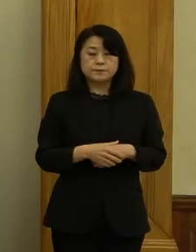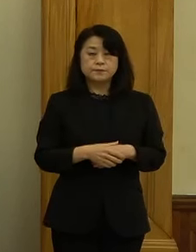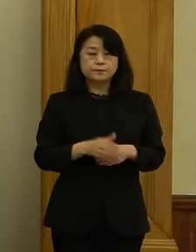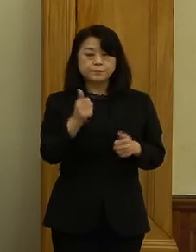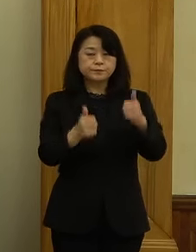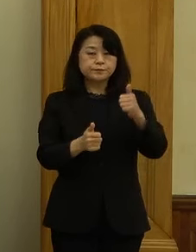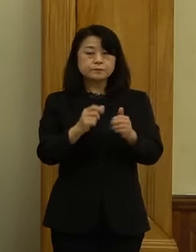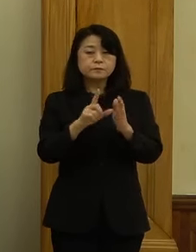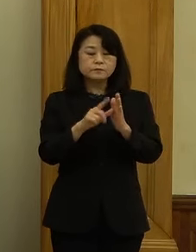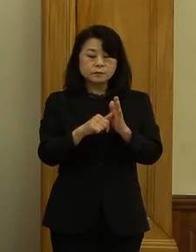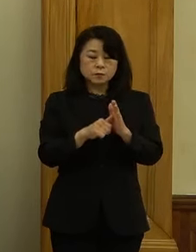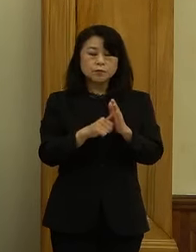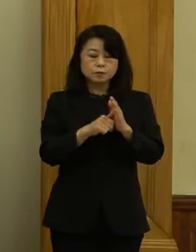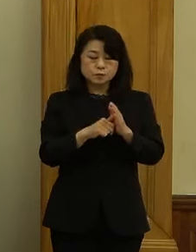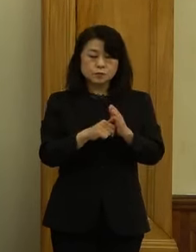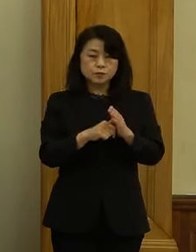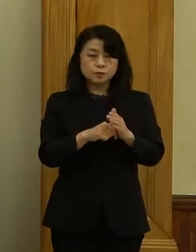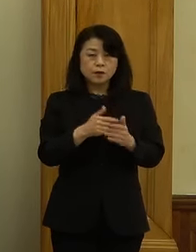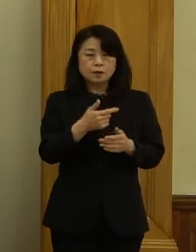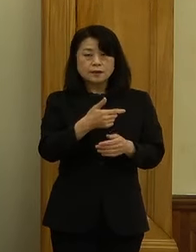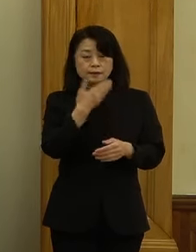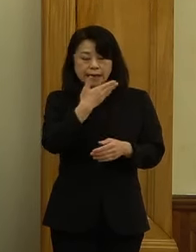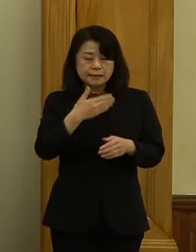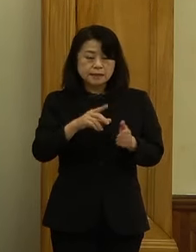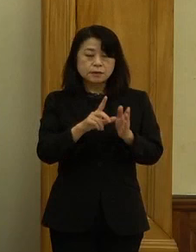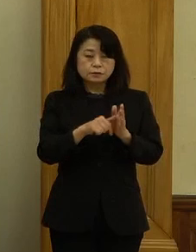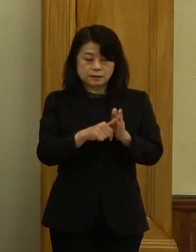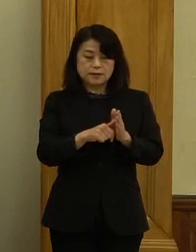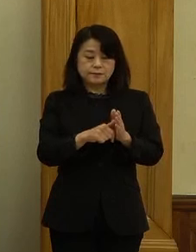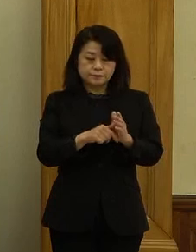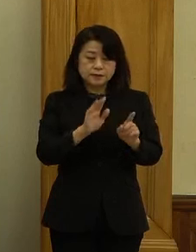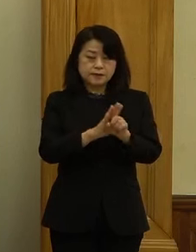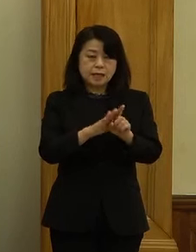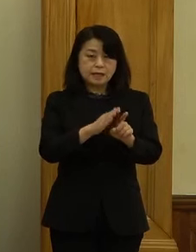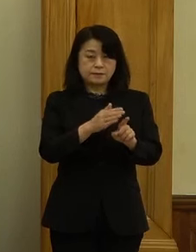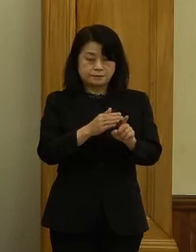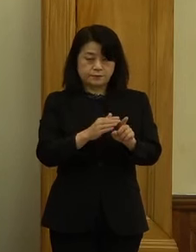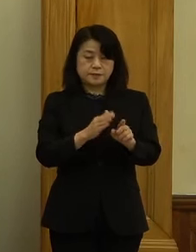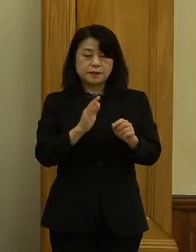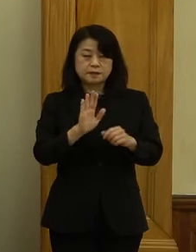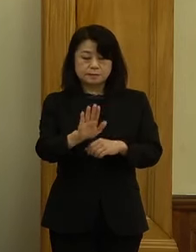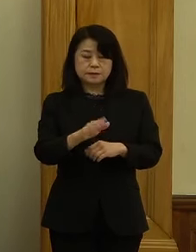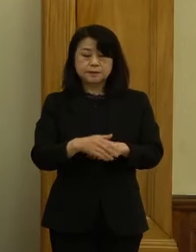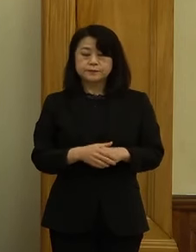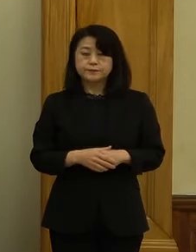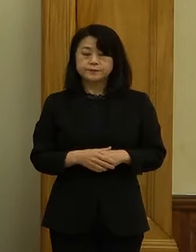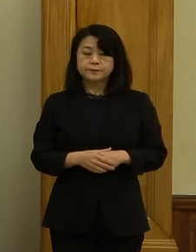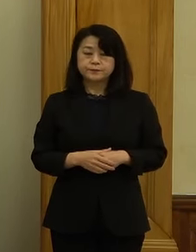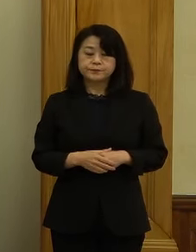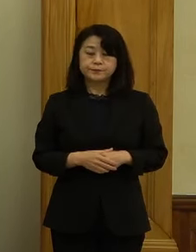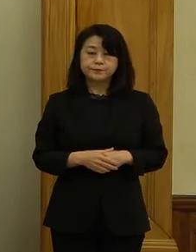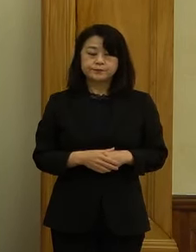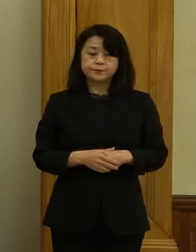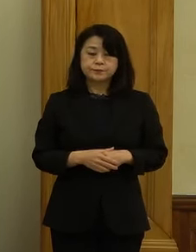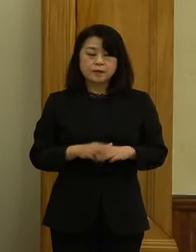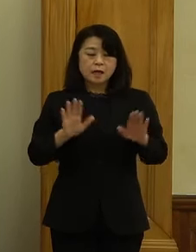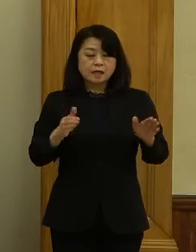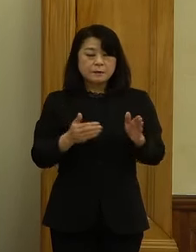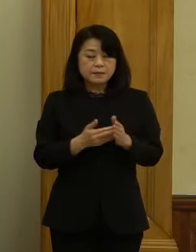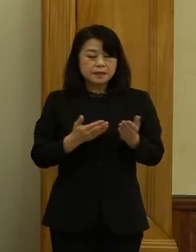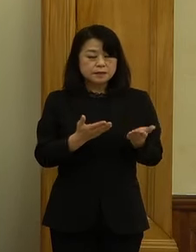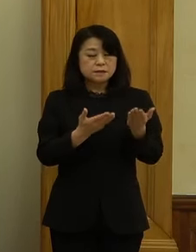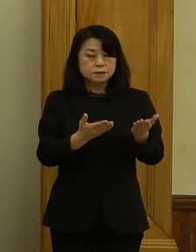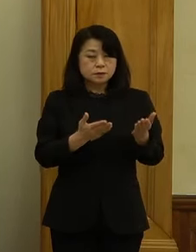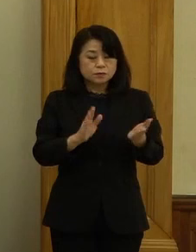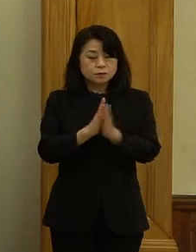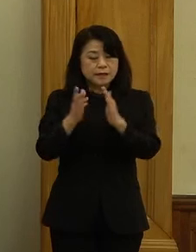て安心して受験に集中できるよう件として後押しをさせていただきますえこれまで地震に